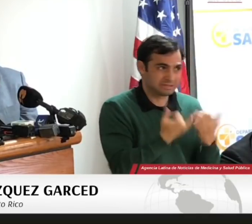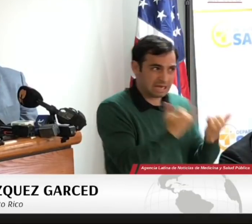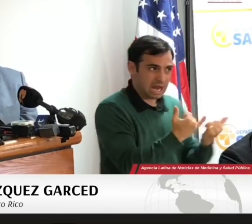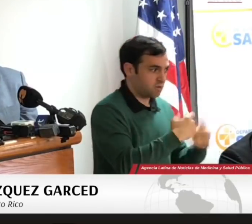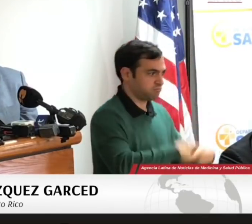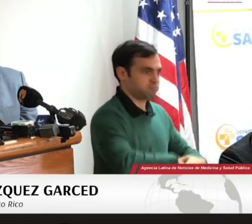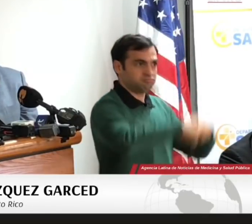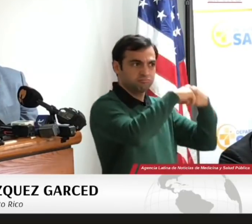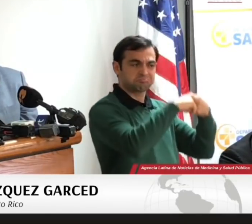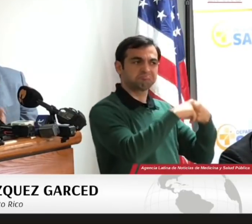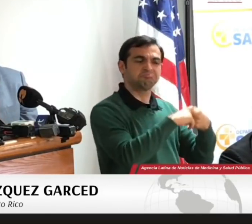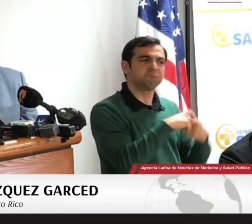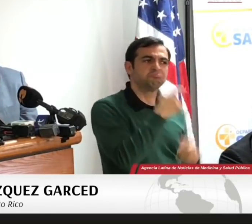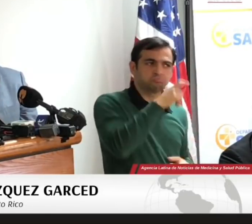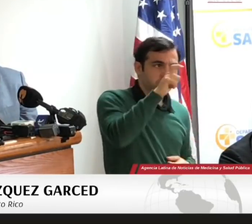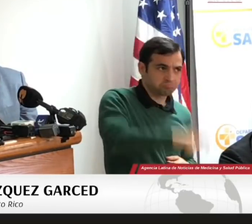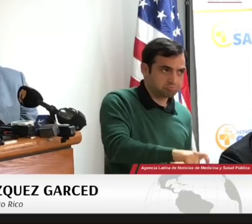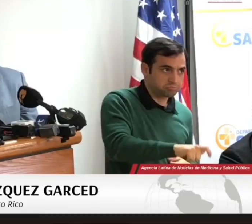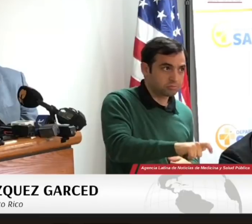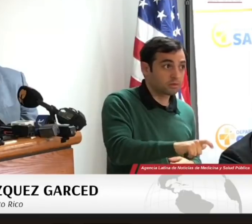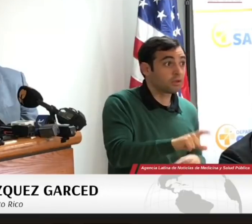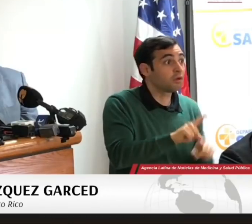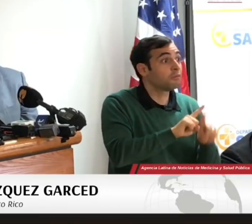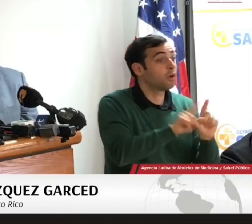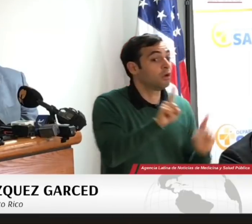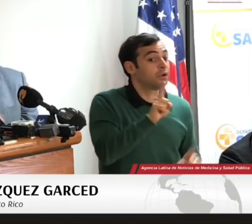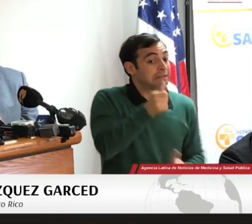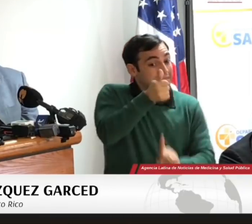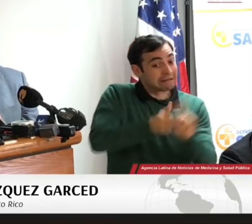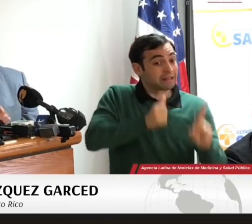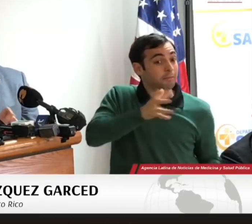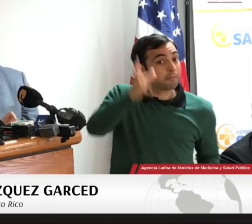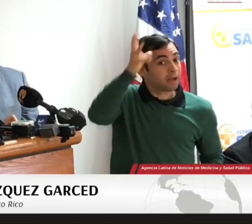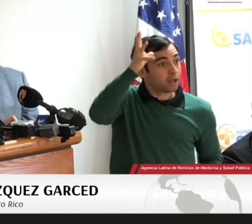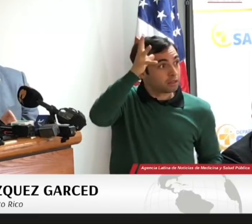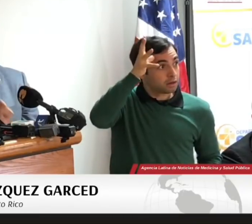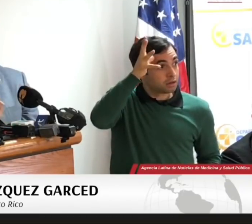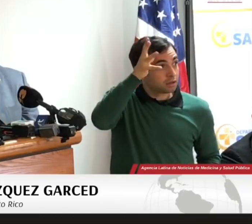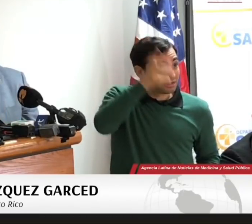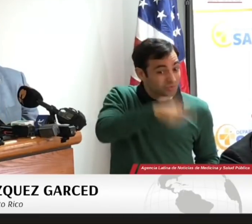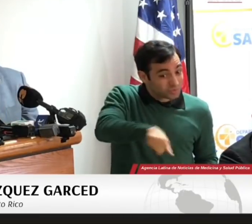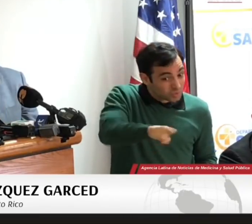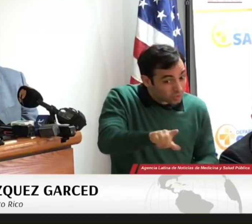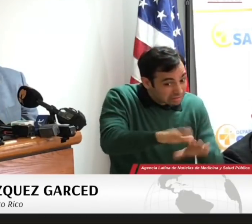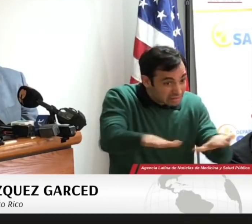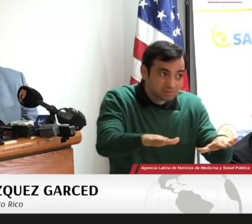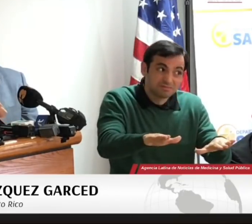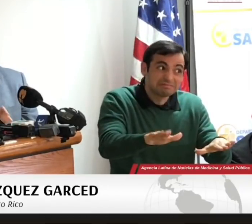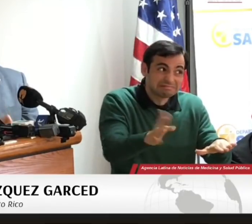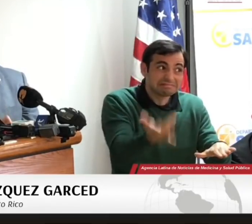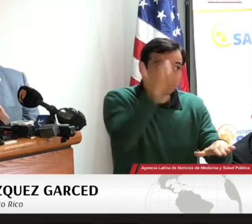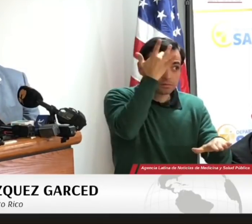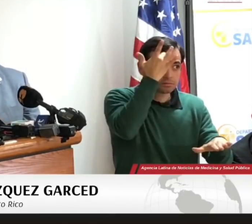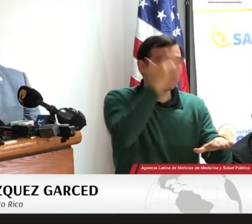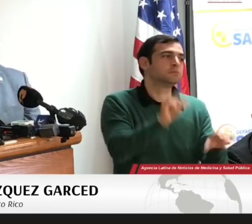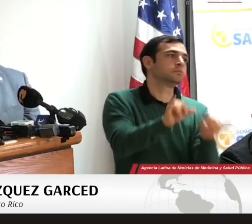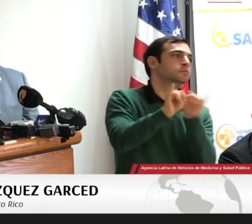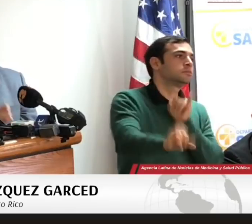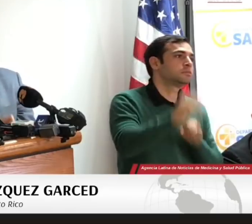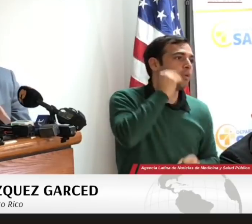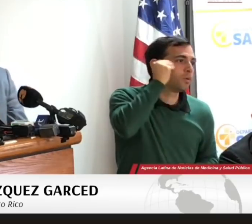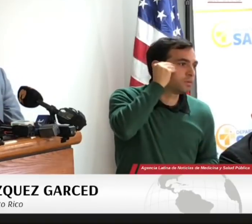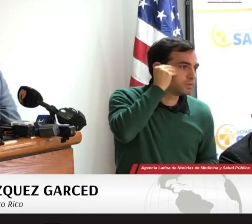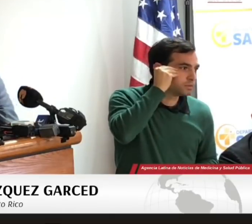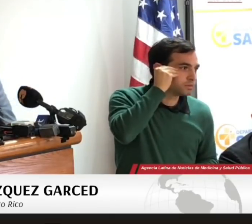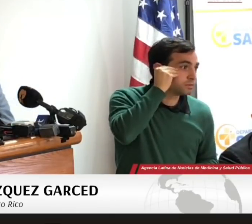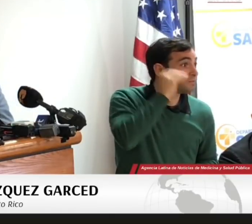clases, pero la potestad de los padres, de los niños que están enfermos, permanecer en el hogar, al igual que los padres, igual